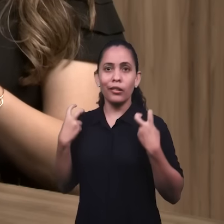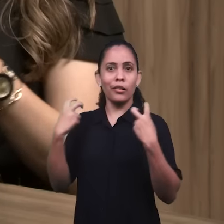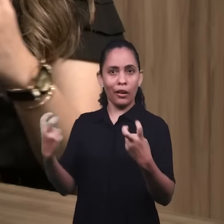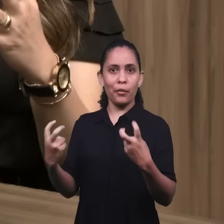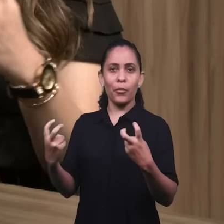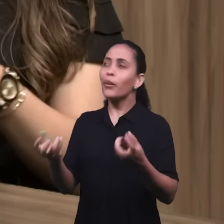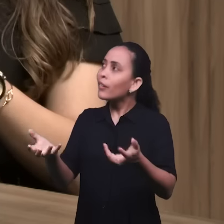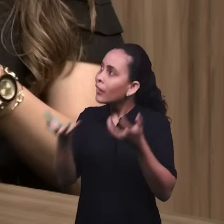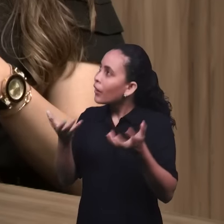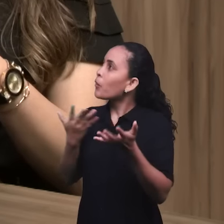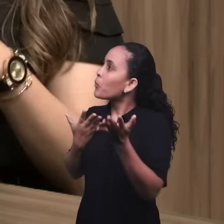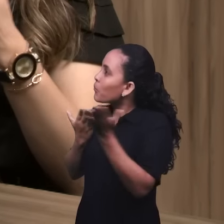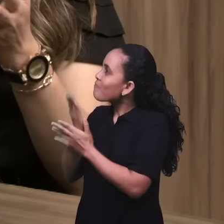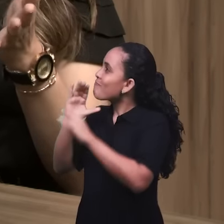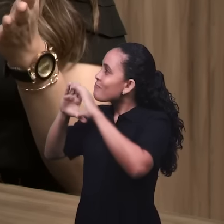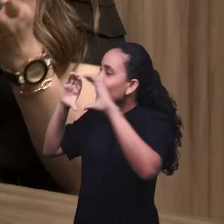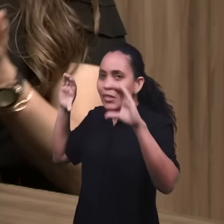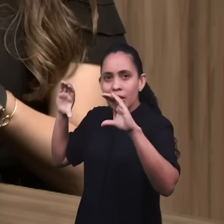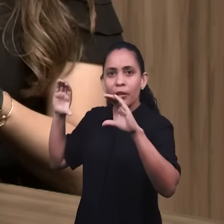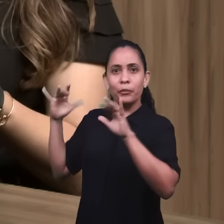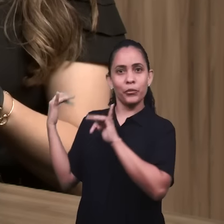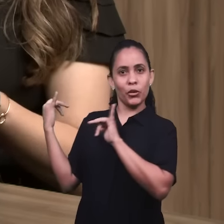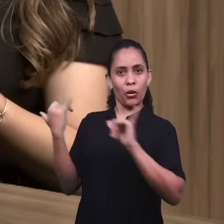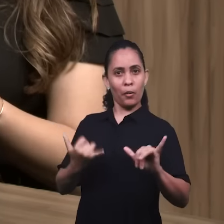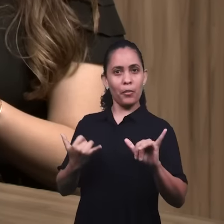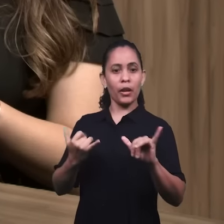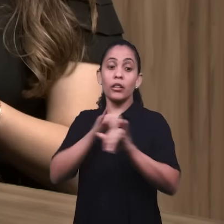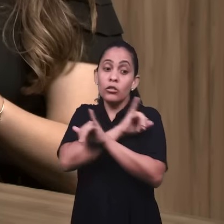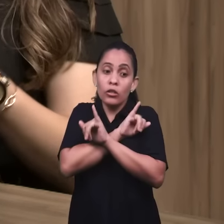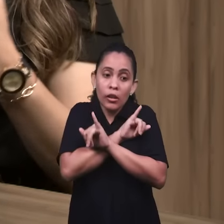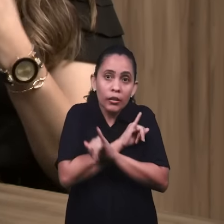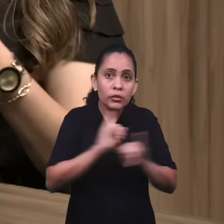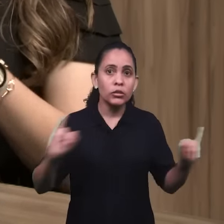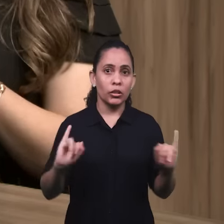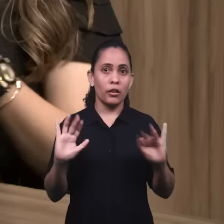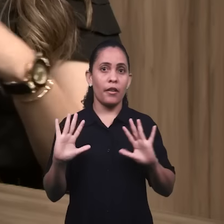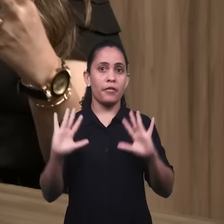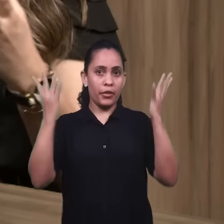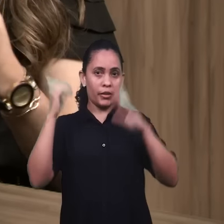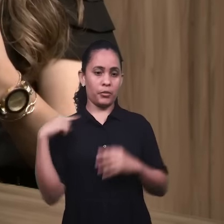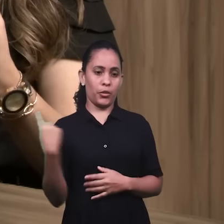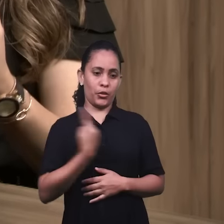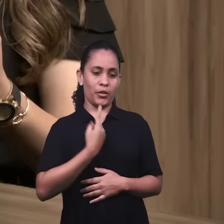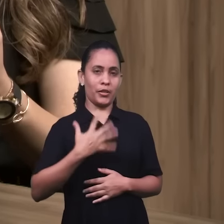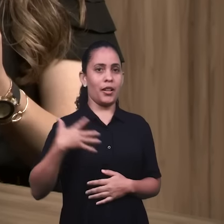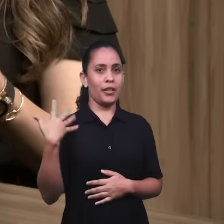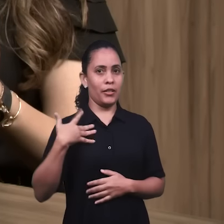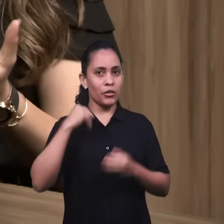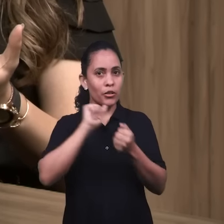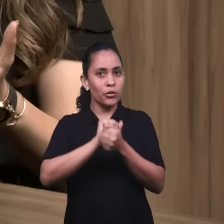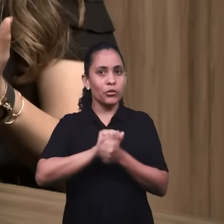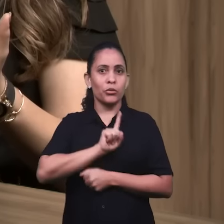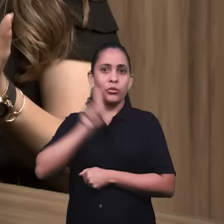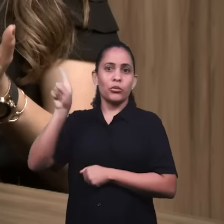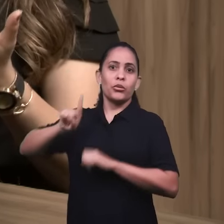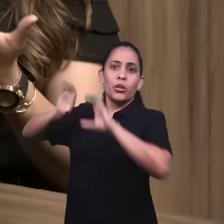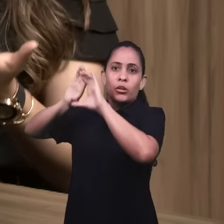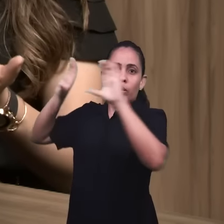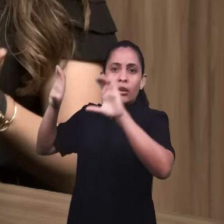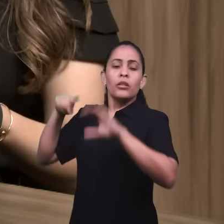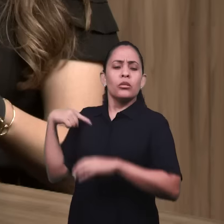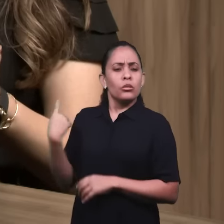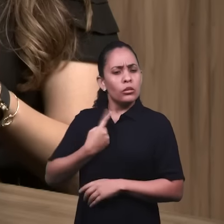Nós queremos ir para o céu, então por isso também, né? Trombetas de anunciar e a festa, que para nós é a alegria de estar no céu. Exatamente. E